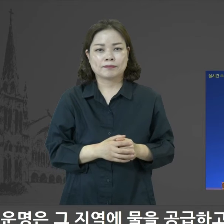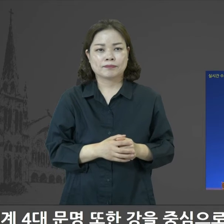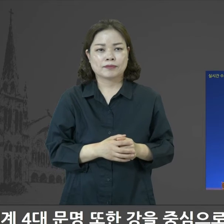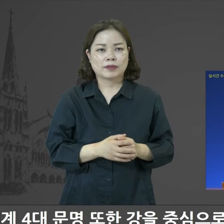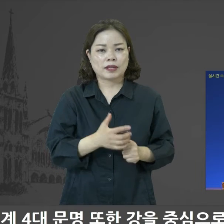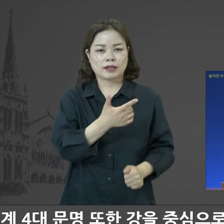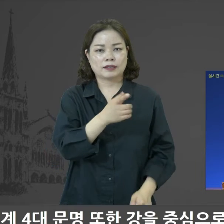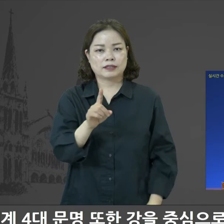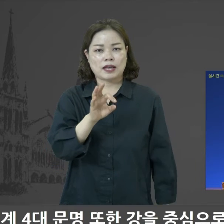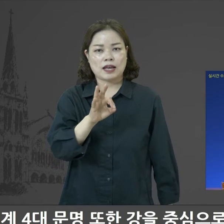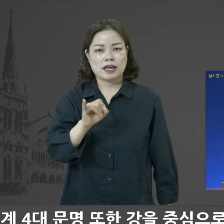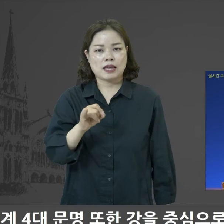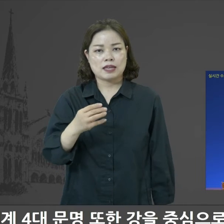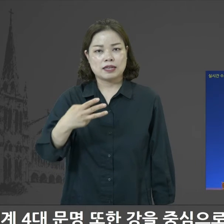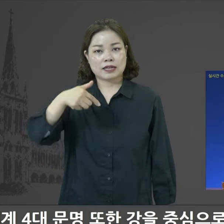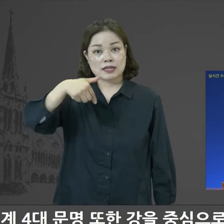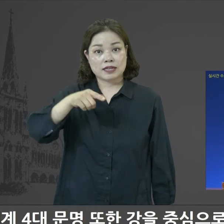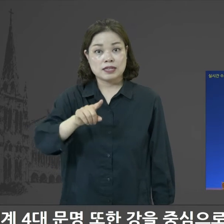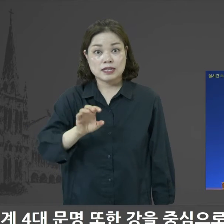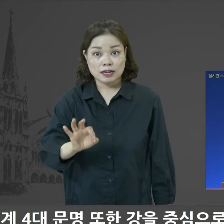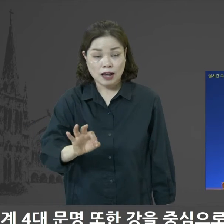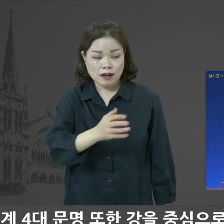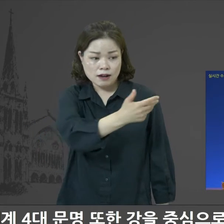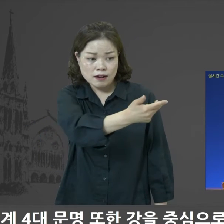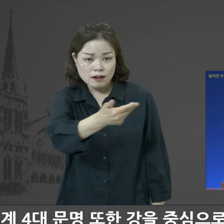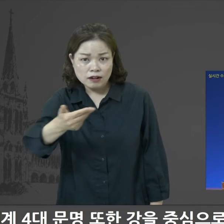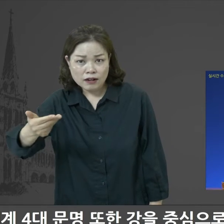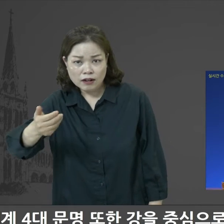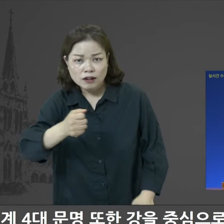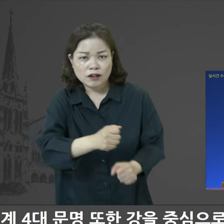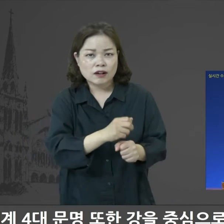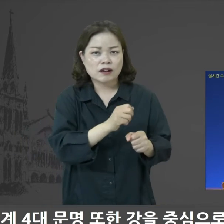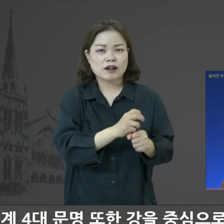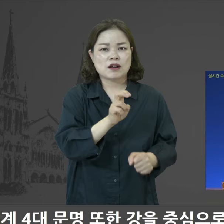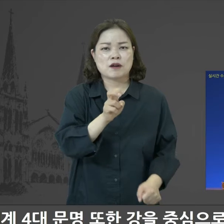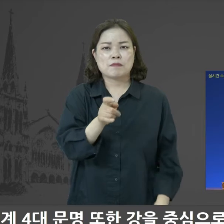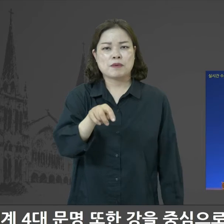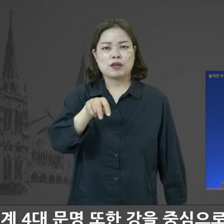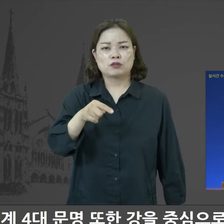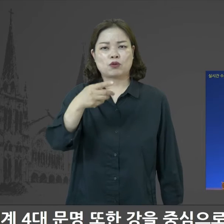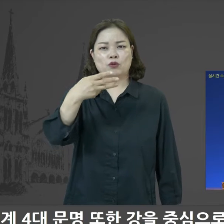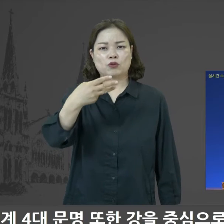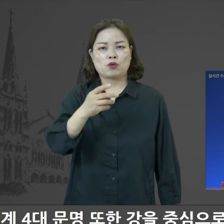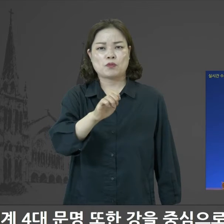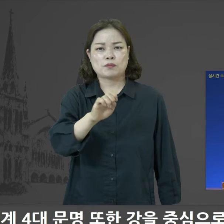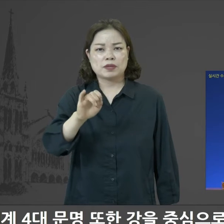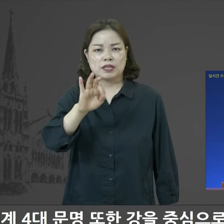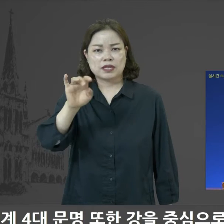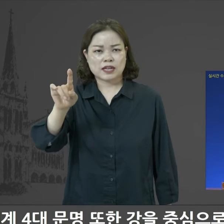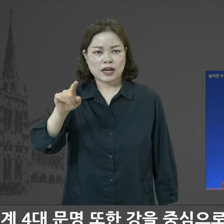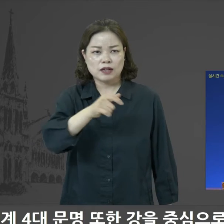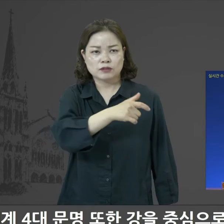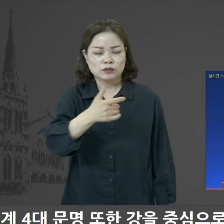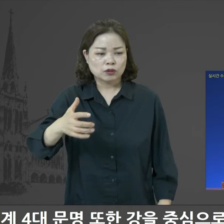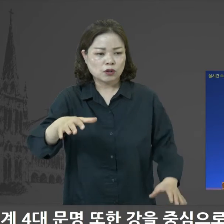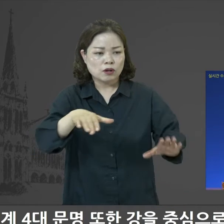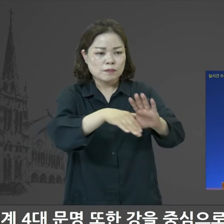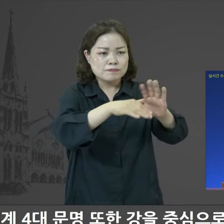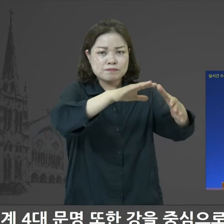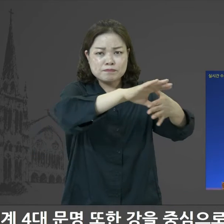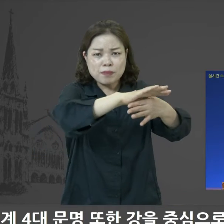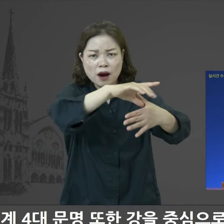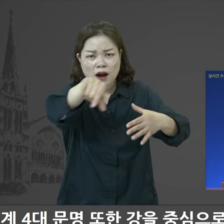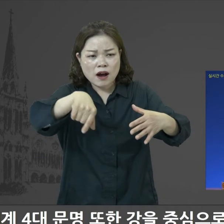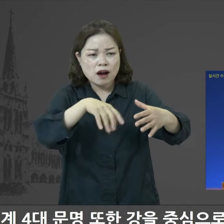나일강의 이집트 문명, 티그리스와 유프라테스의 메소포타미아 문명, 인더스강 유역의 인더스 문명,